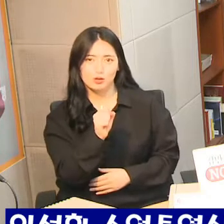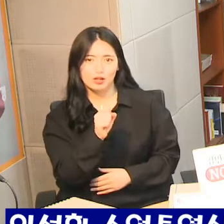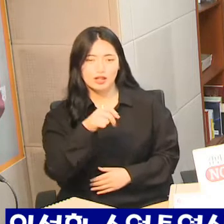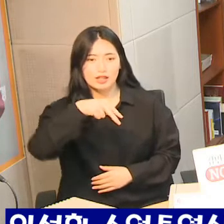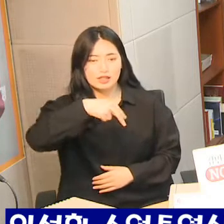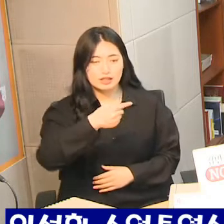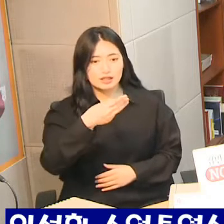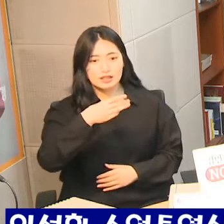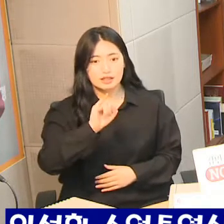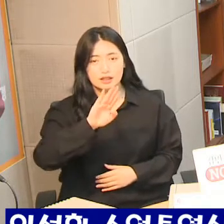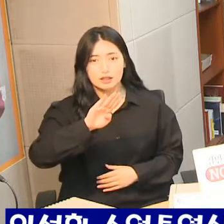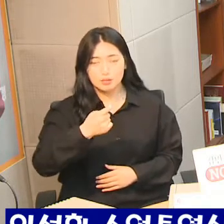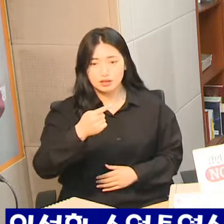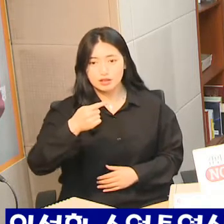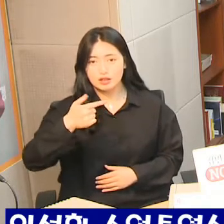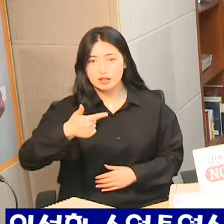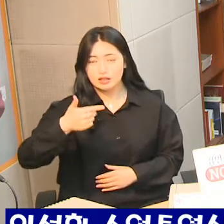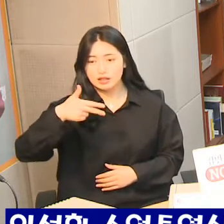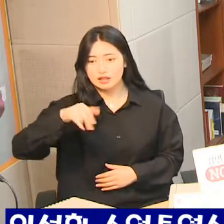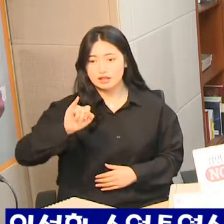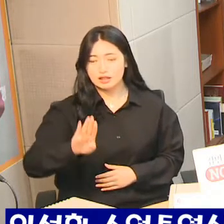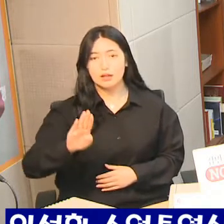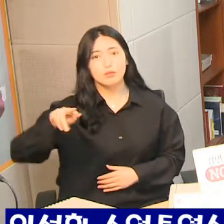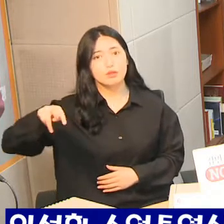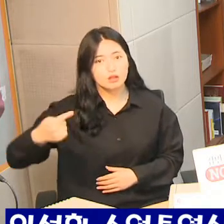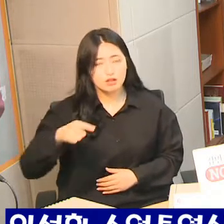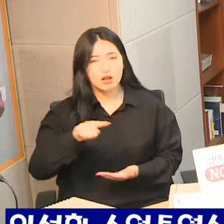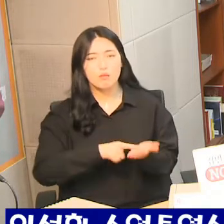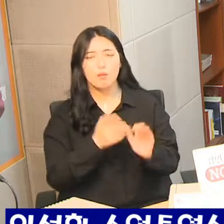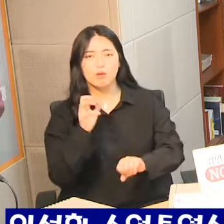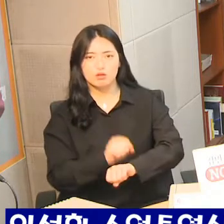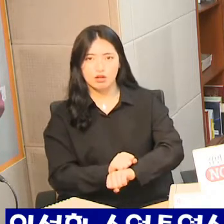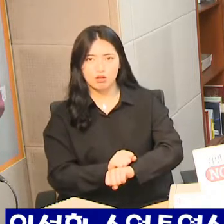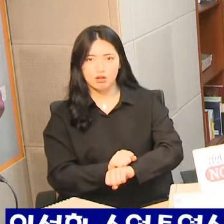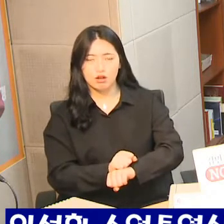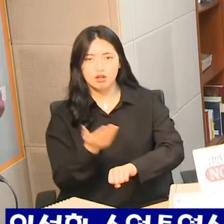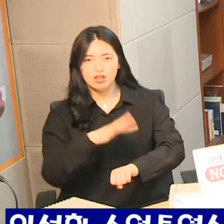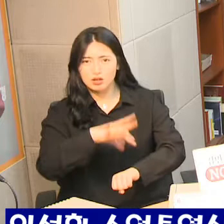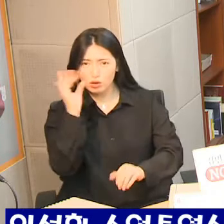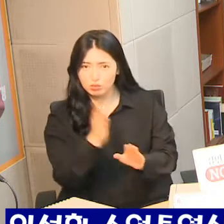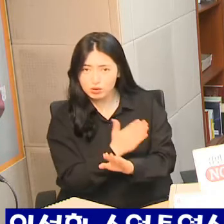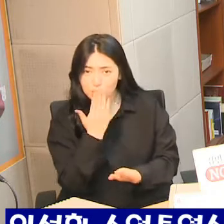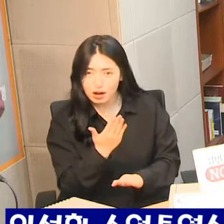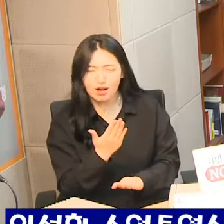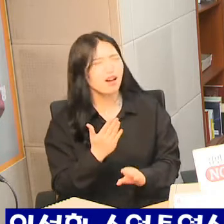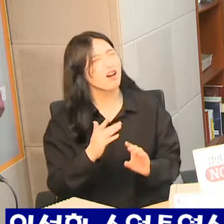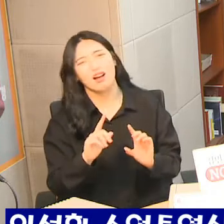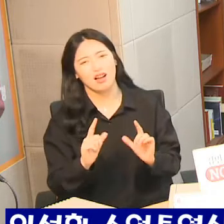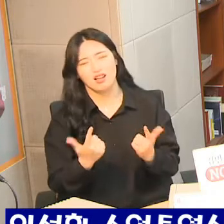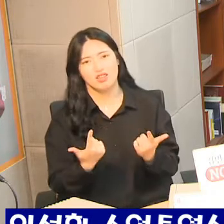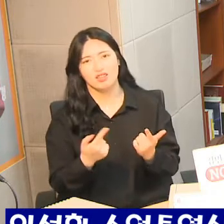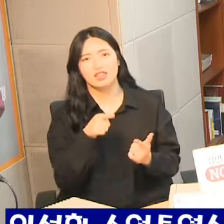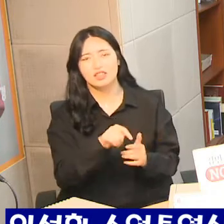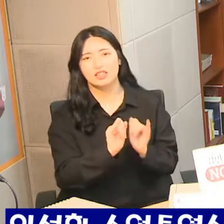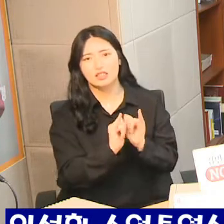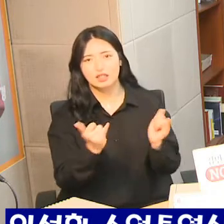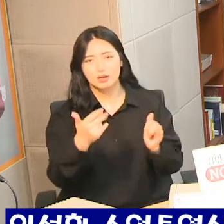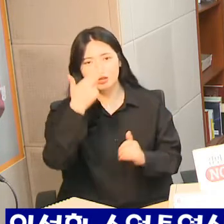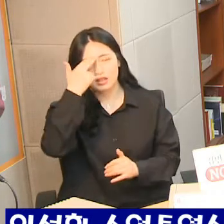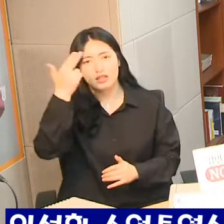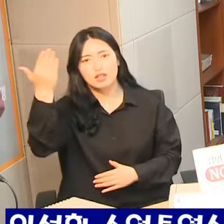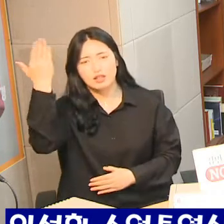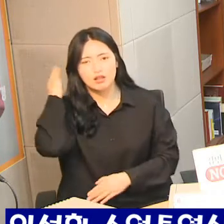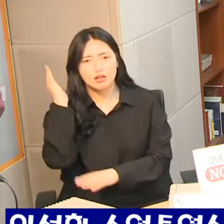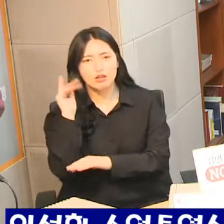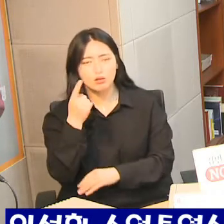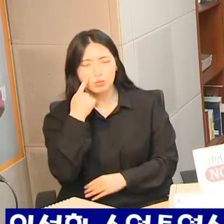스티브 잡스 발표 잘한 걸로 유명하잖아요. 네, 그렇죠. 그분도 뭐 하루아침에 됐겠습니까? 처음부터 안 된 거겠죠? 네, 아. 그분의 옛날